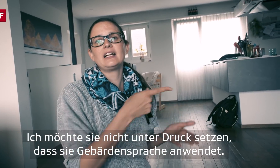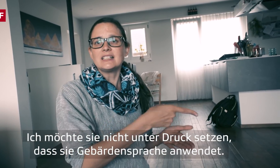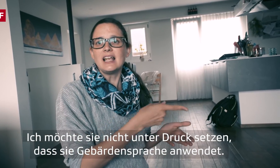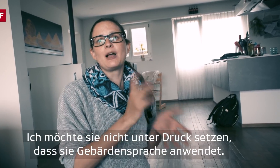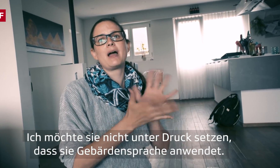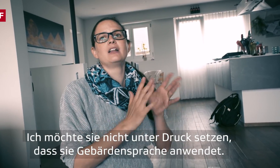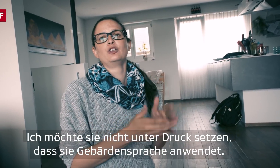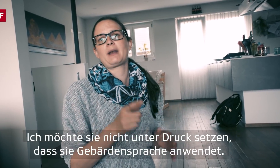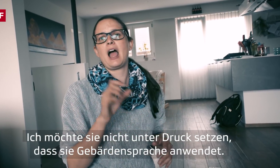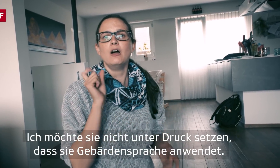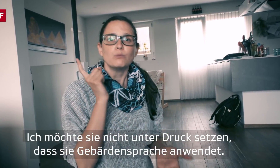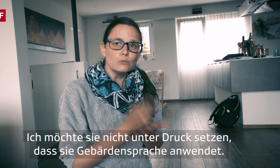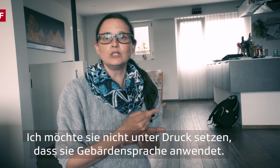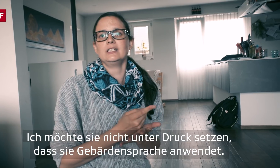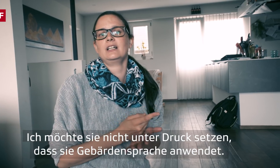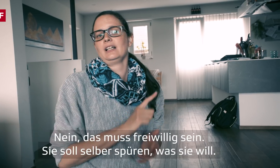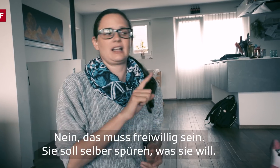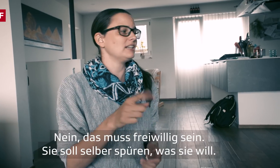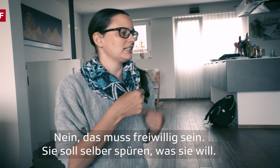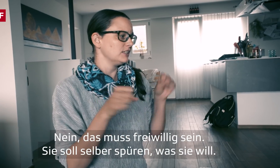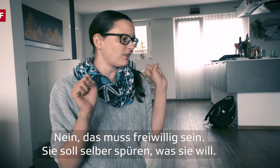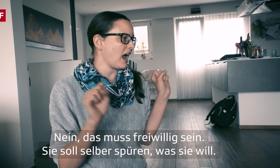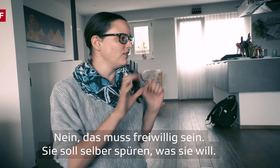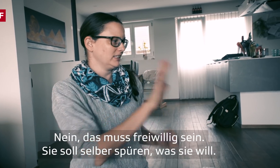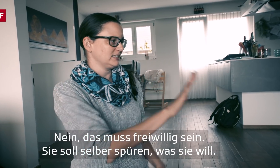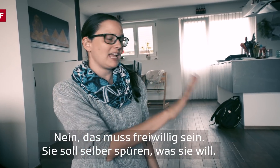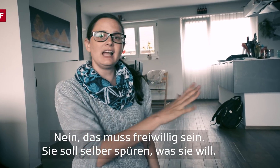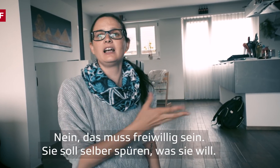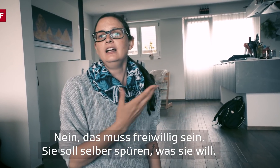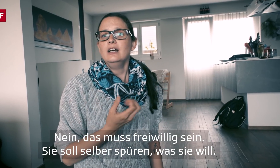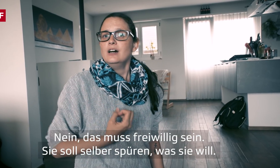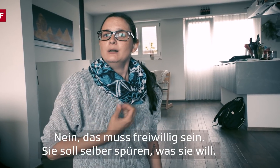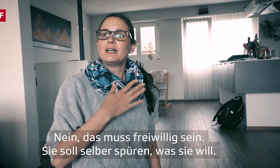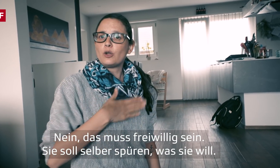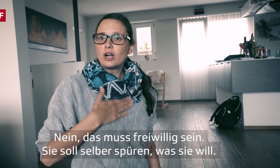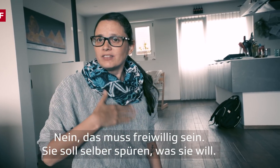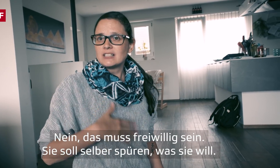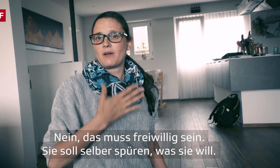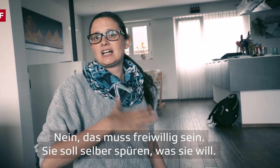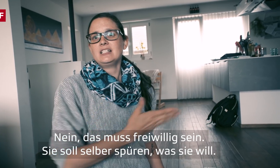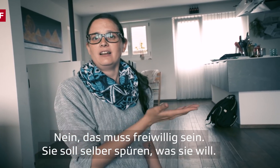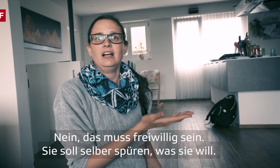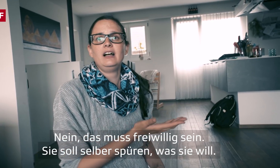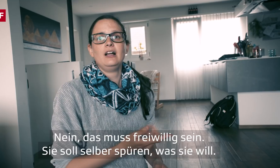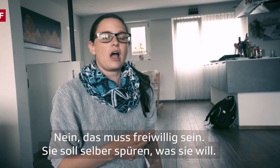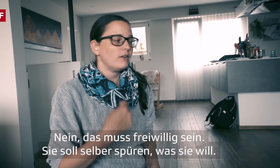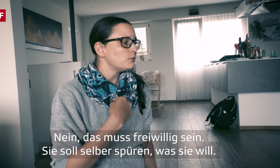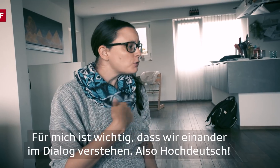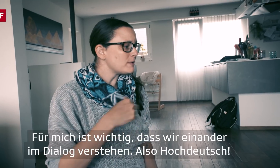dass sie Gebärdensprache muss. Nein, dann frage ich mich hier. Bedürfnisse, was sie will. Für mich